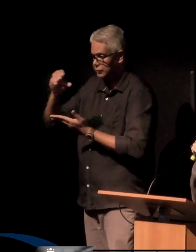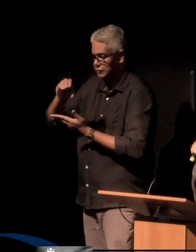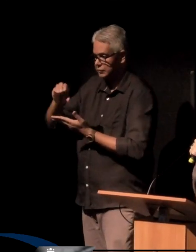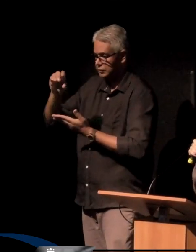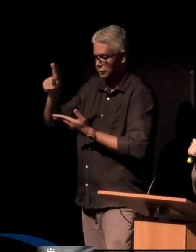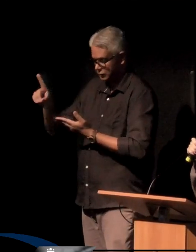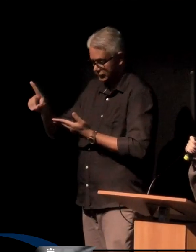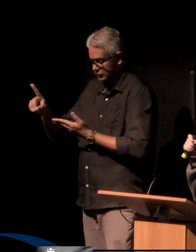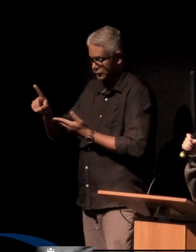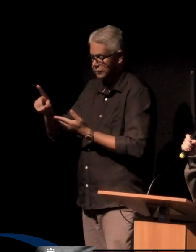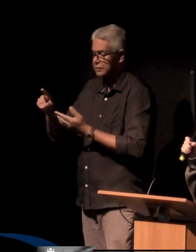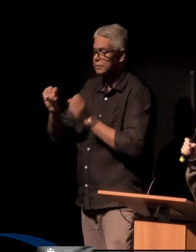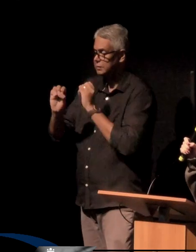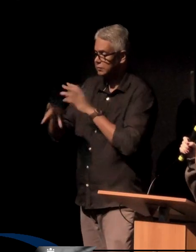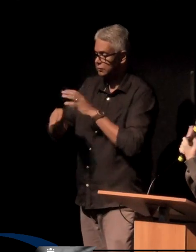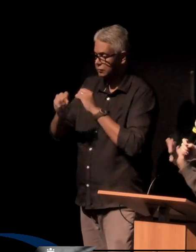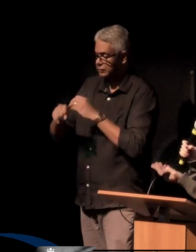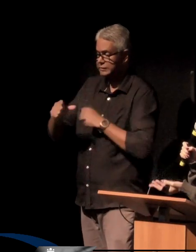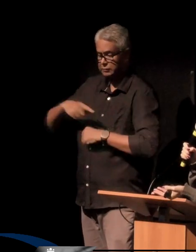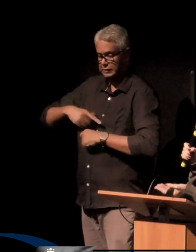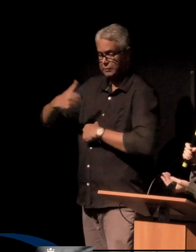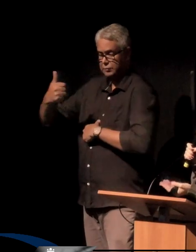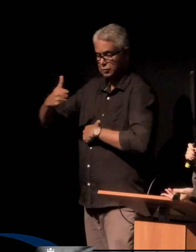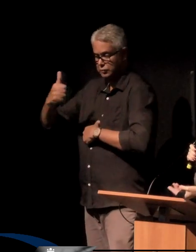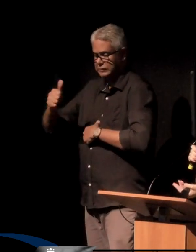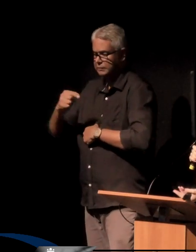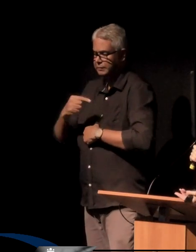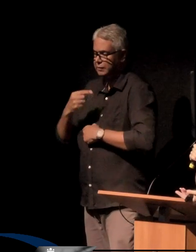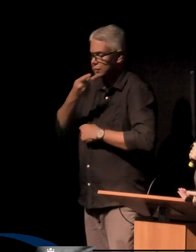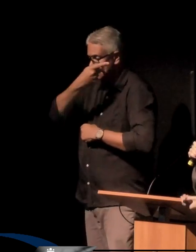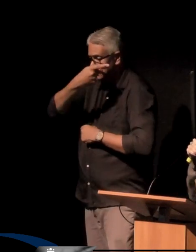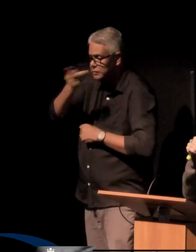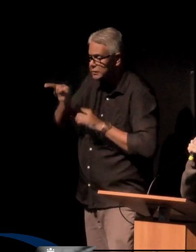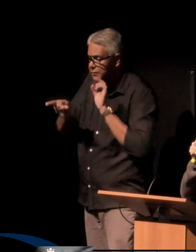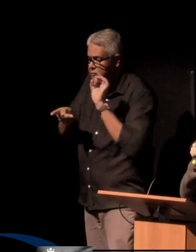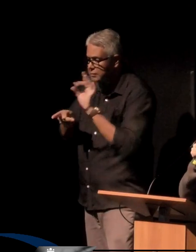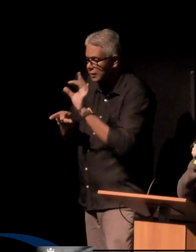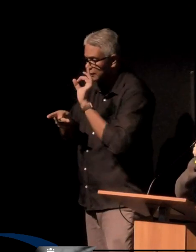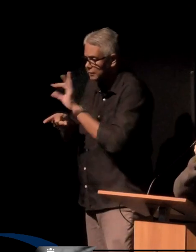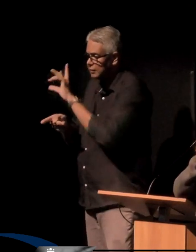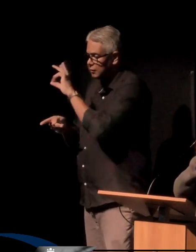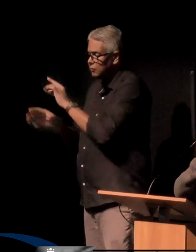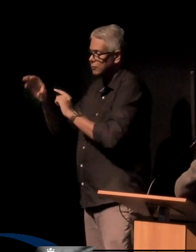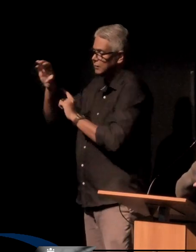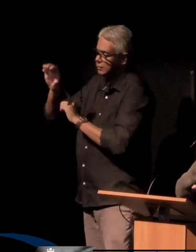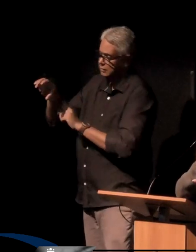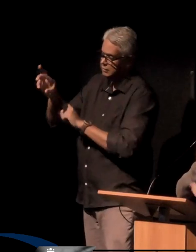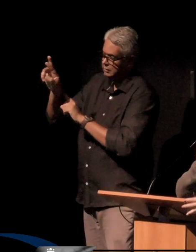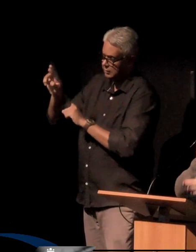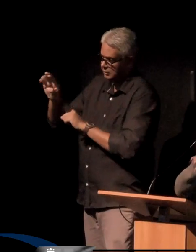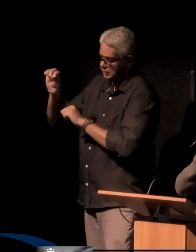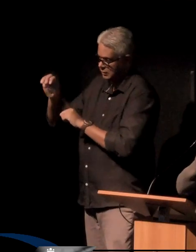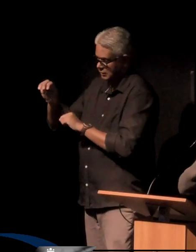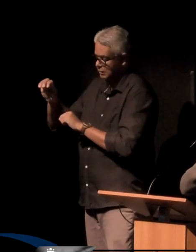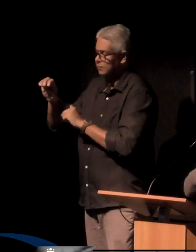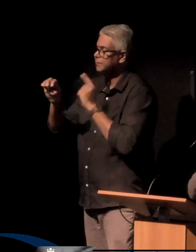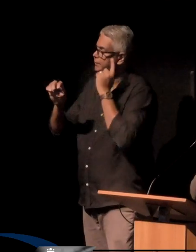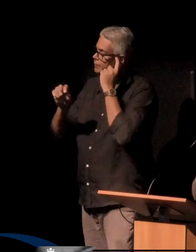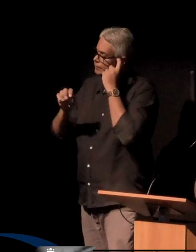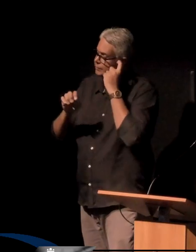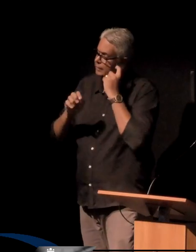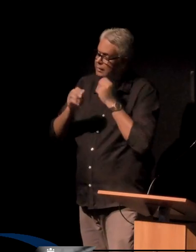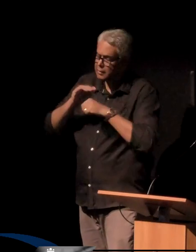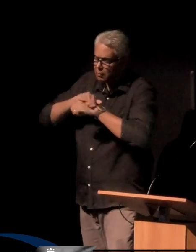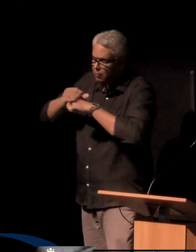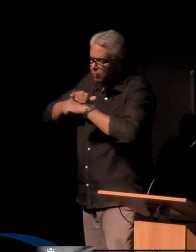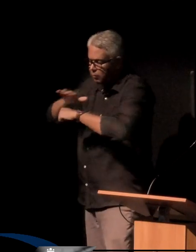Então temos 11 a gente foi até cada uma dessas três e conversou com os coordenadores da